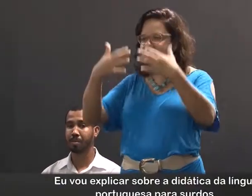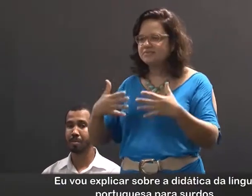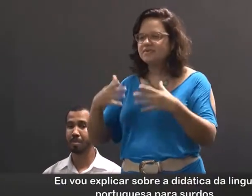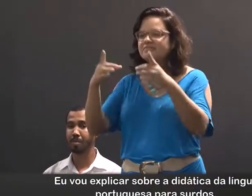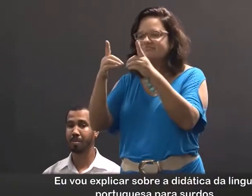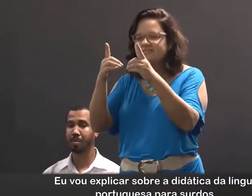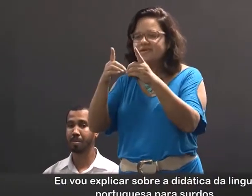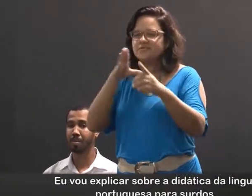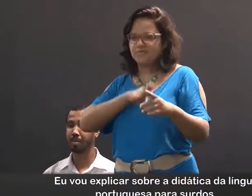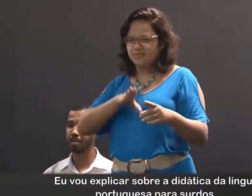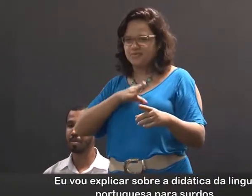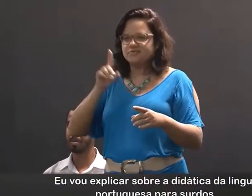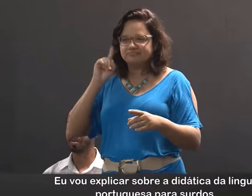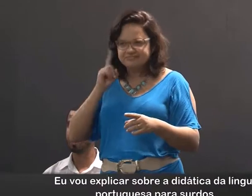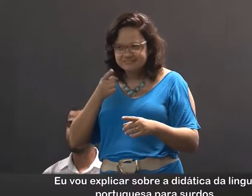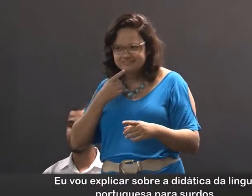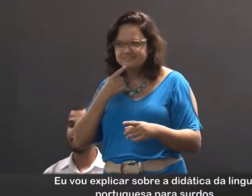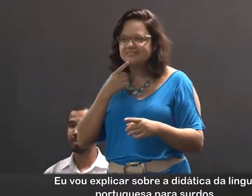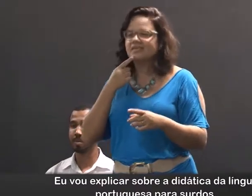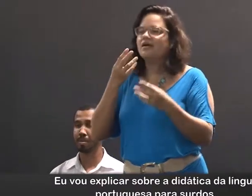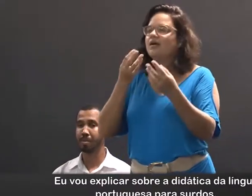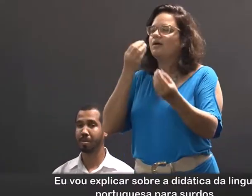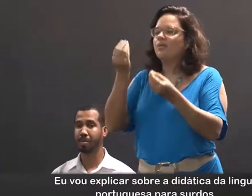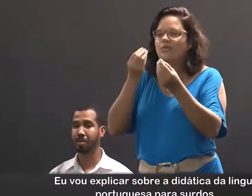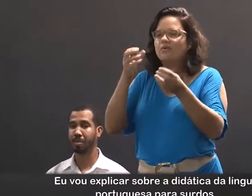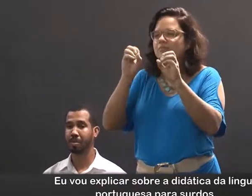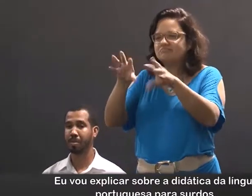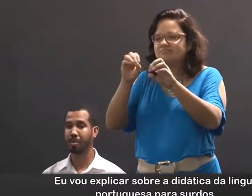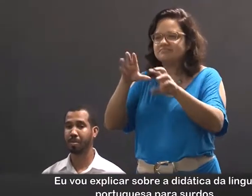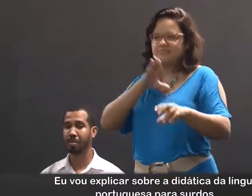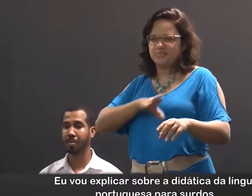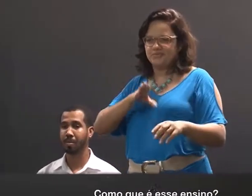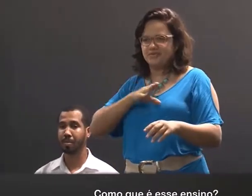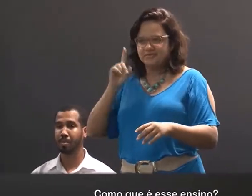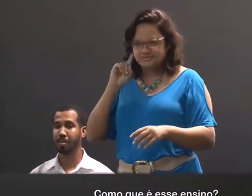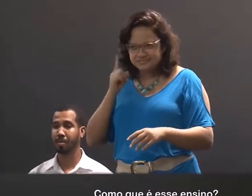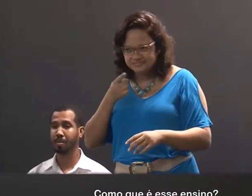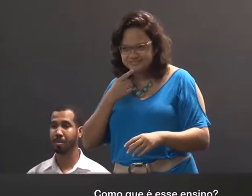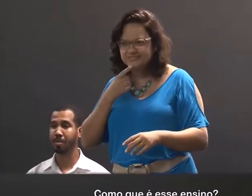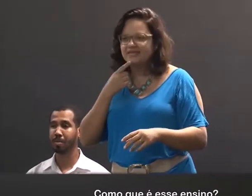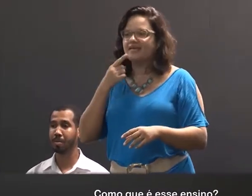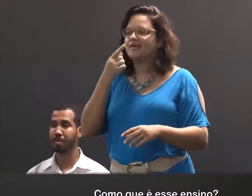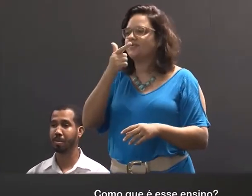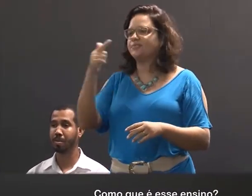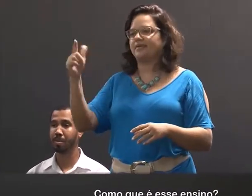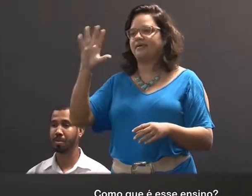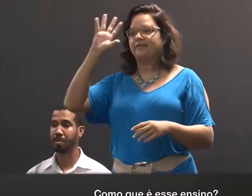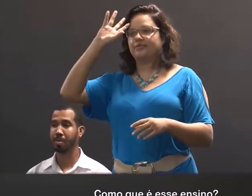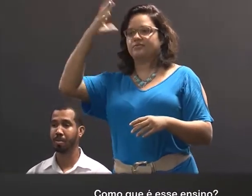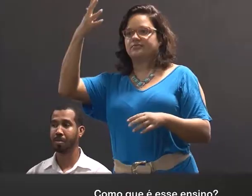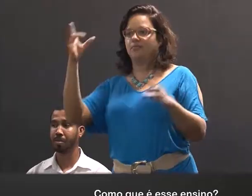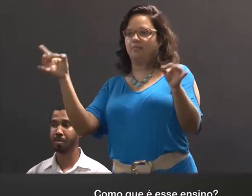Eu vou explicar sobre a didática da língua portuguesa para surdos. Como que é o ensino da língua portuguesa